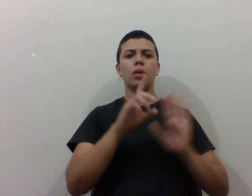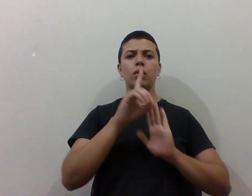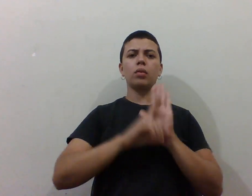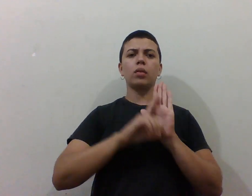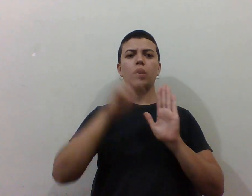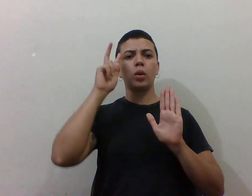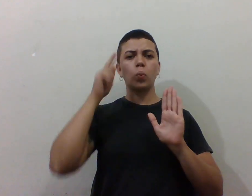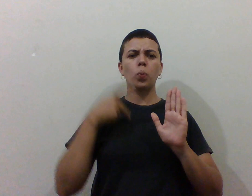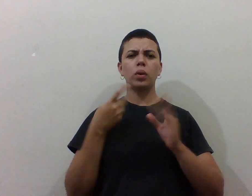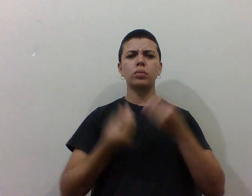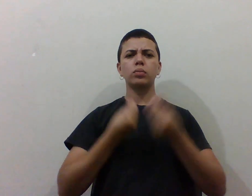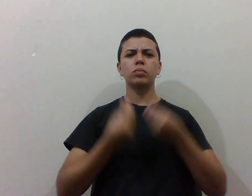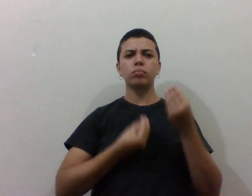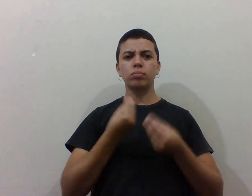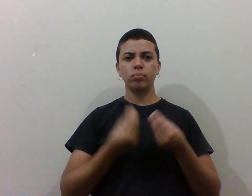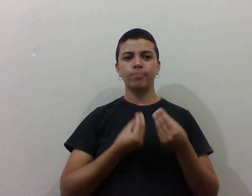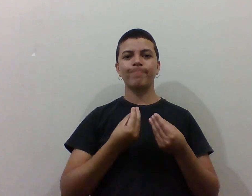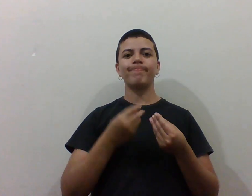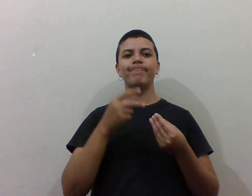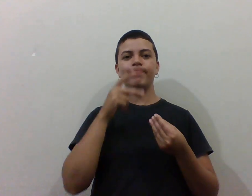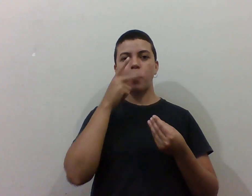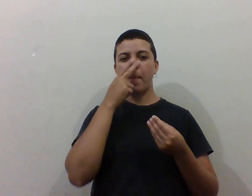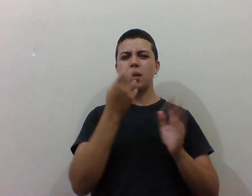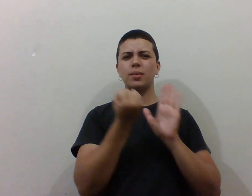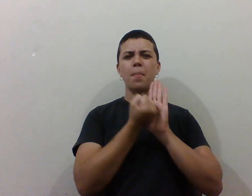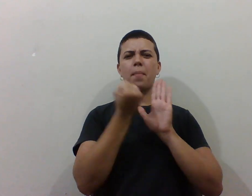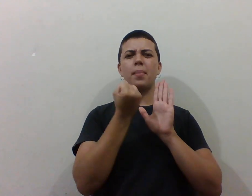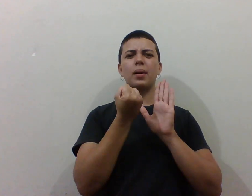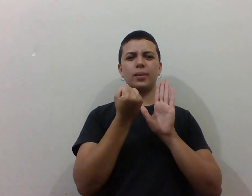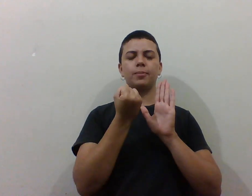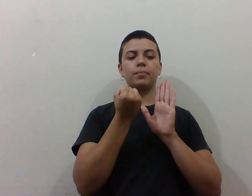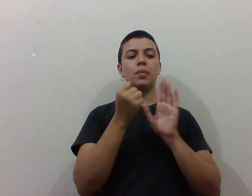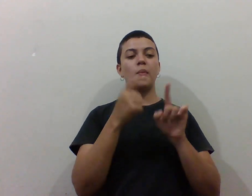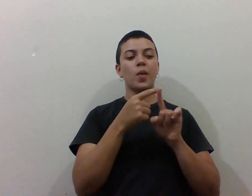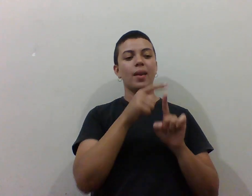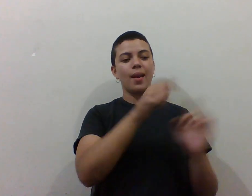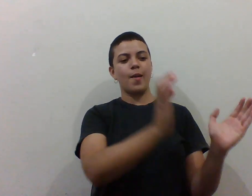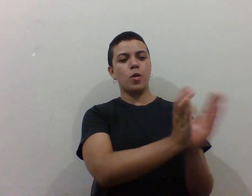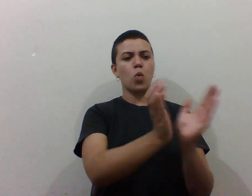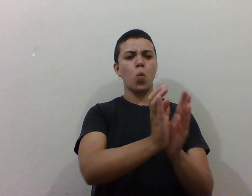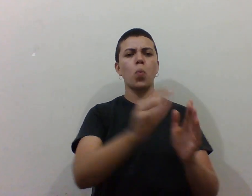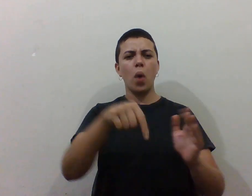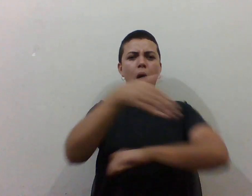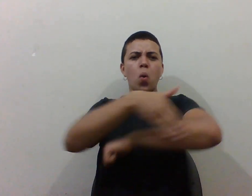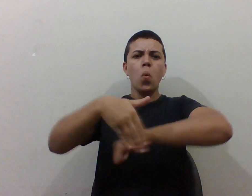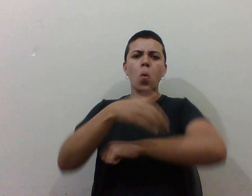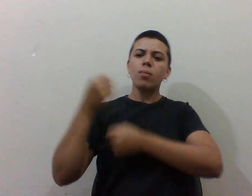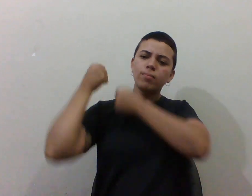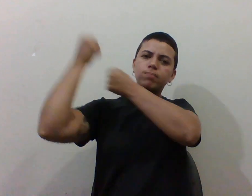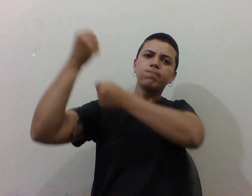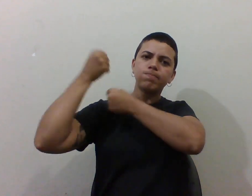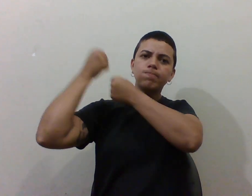um reconhecimento muito marcado não só pela luta ocupando as ruas e clamando por esse reconhecimento,